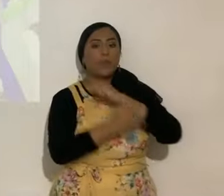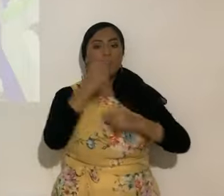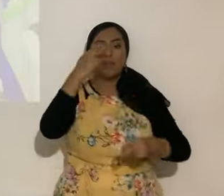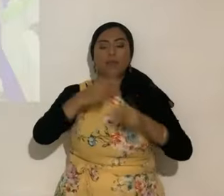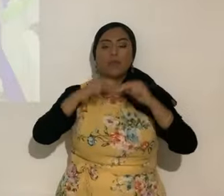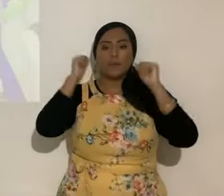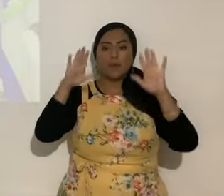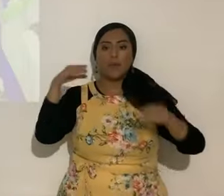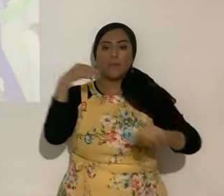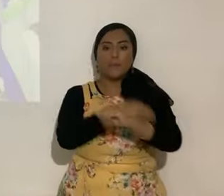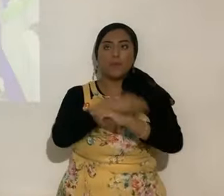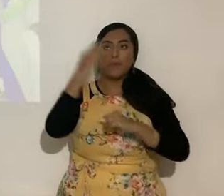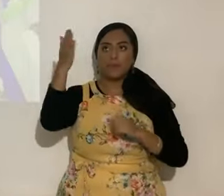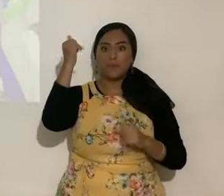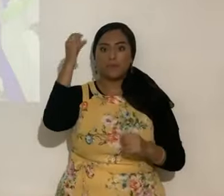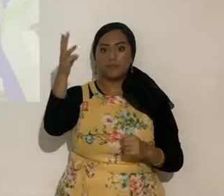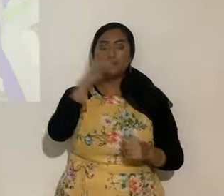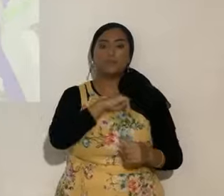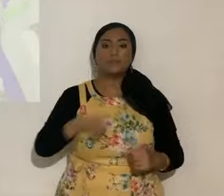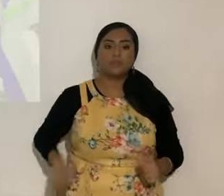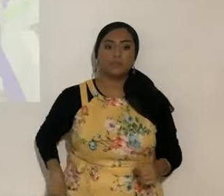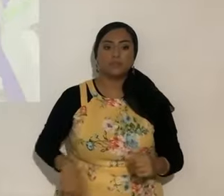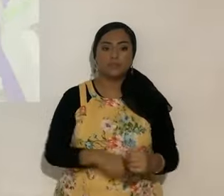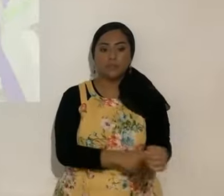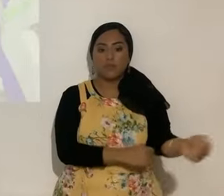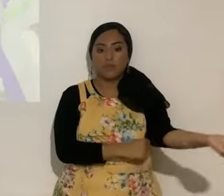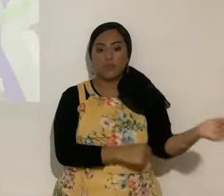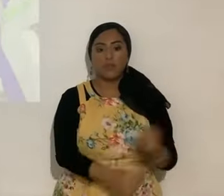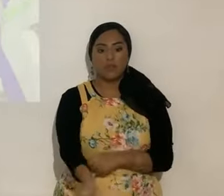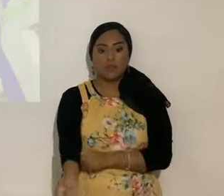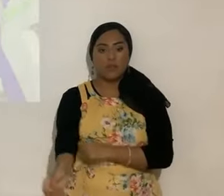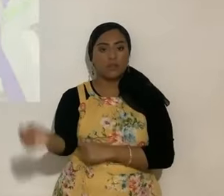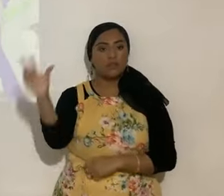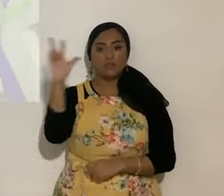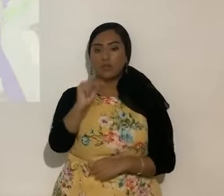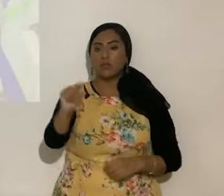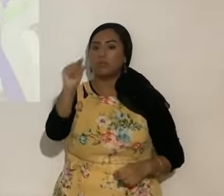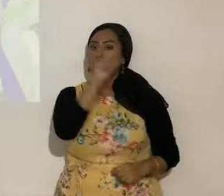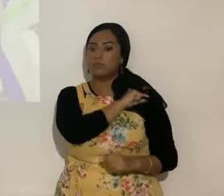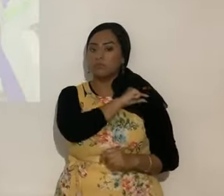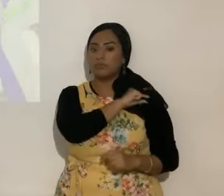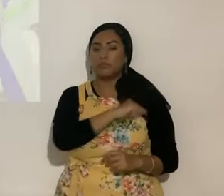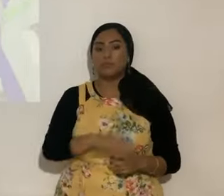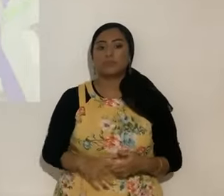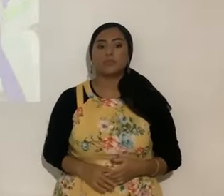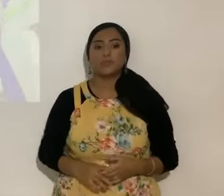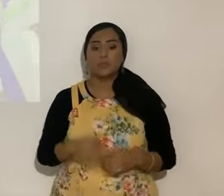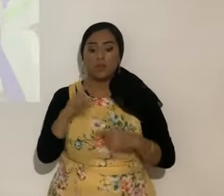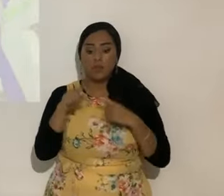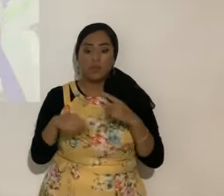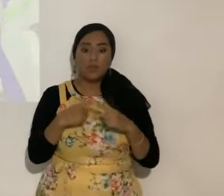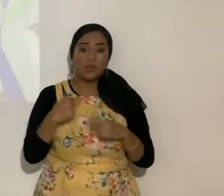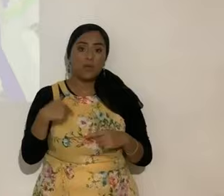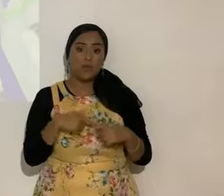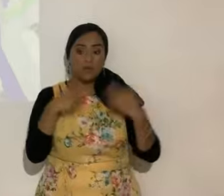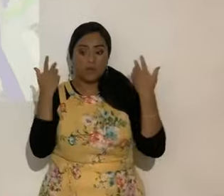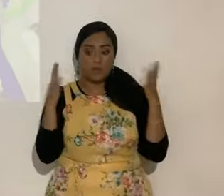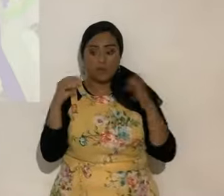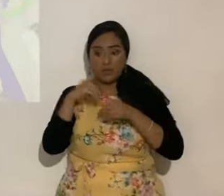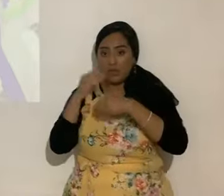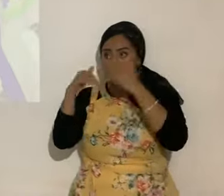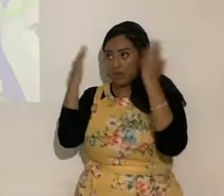nombre bendito y poderoso de Yahshua Hamashir. Entonces, no a la culpabilidad. Bueno, una vez que estemos en el cielo,